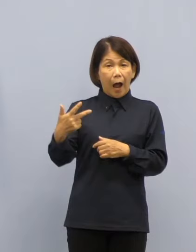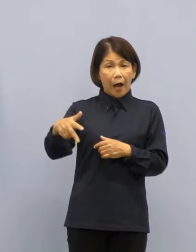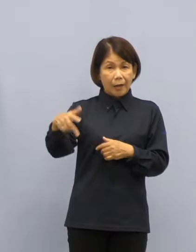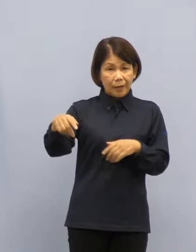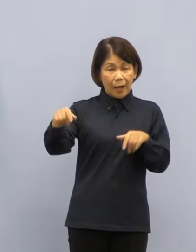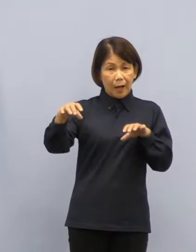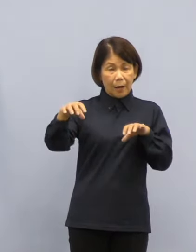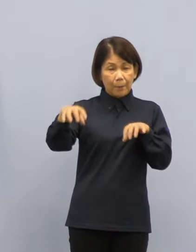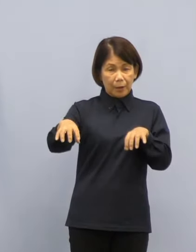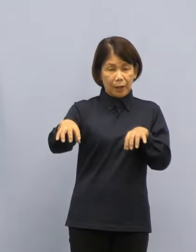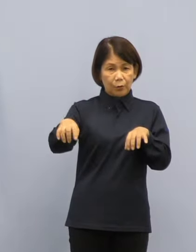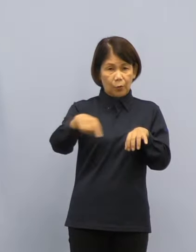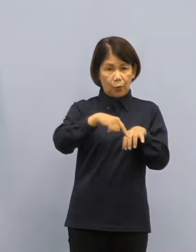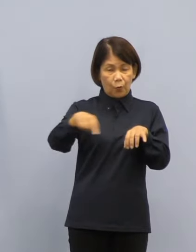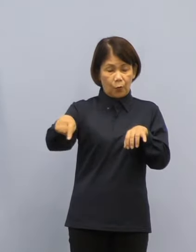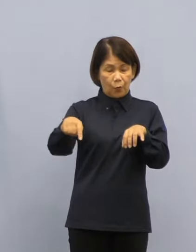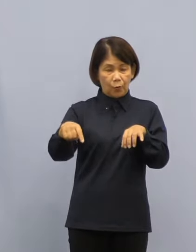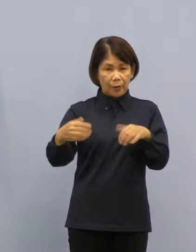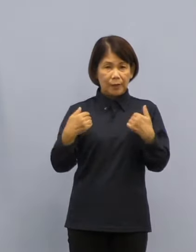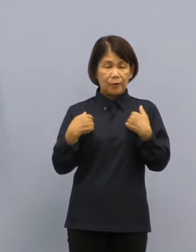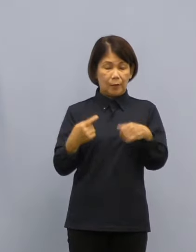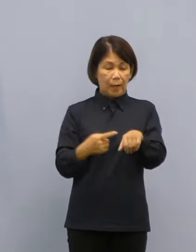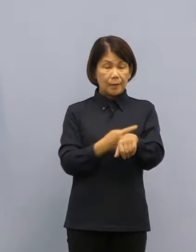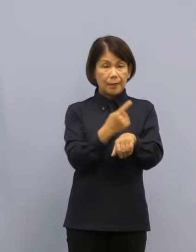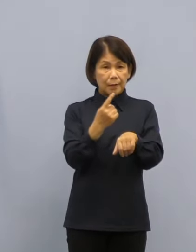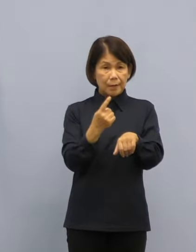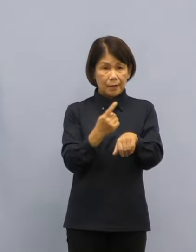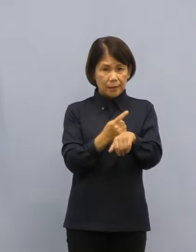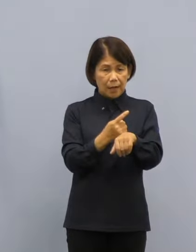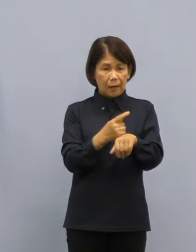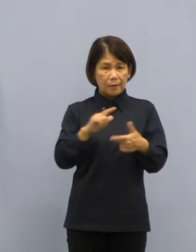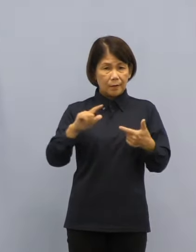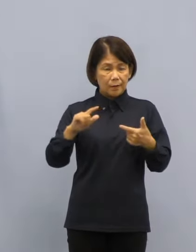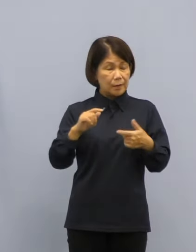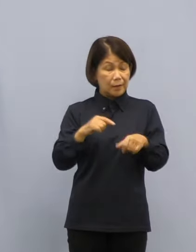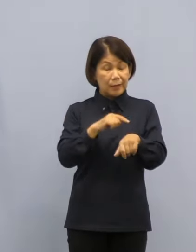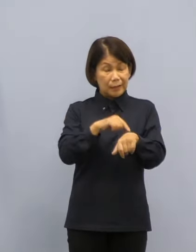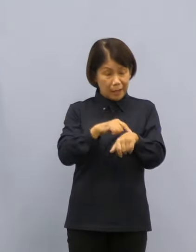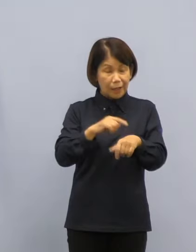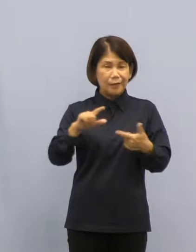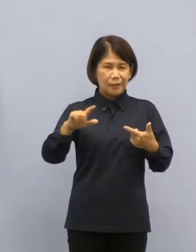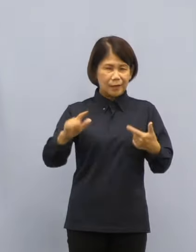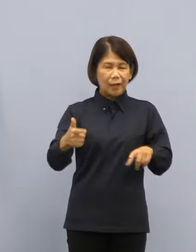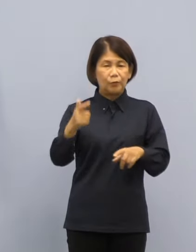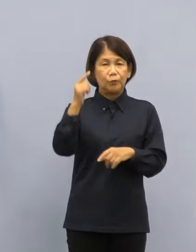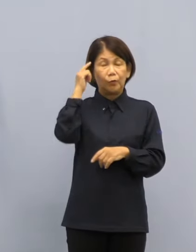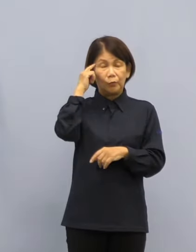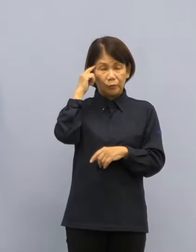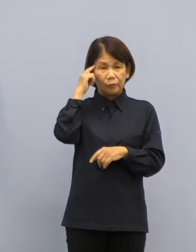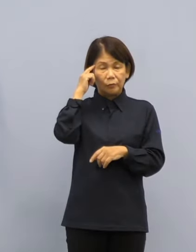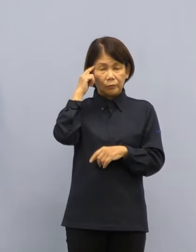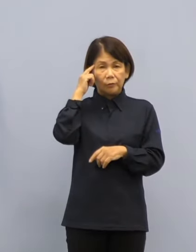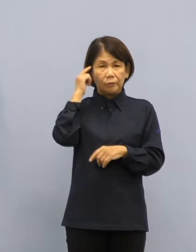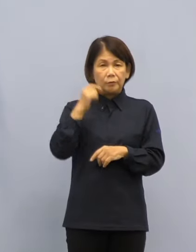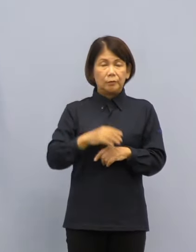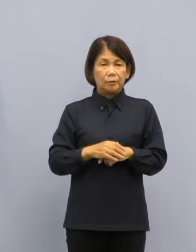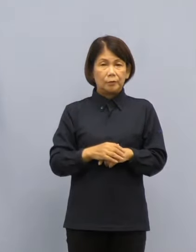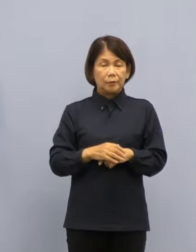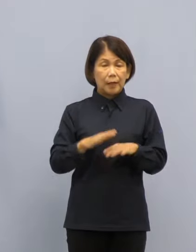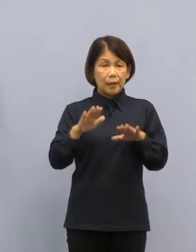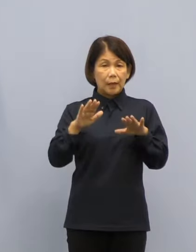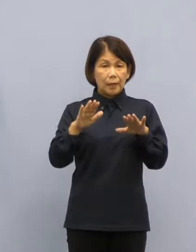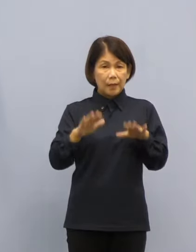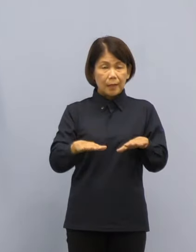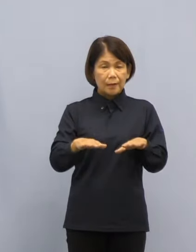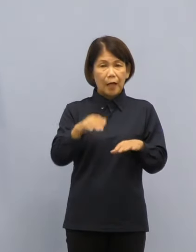ども、そこもなかなか難しいかとは思うんですけども、現在予定され、もともと予定